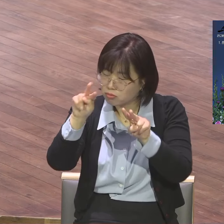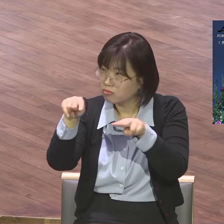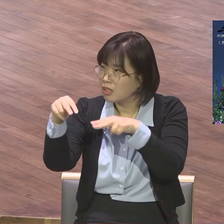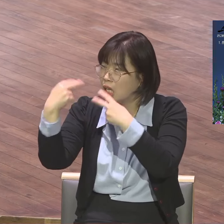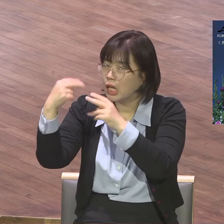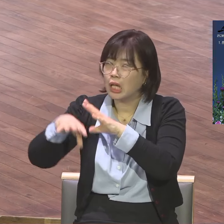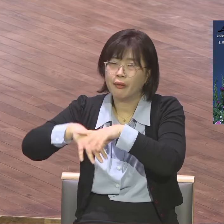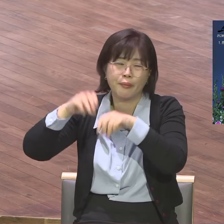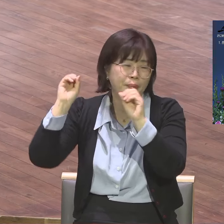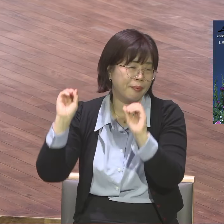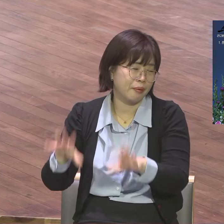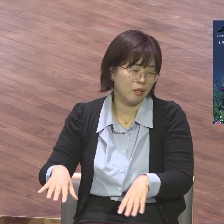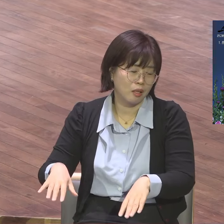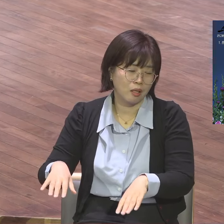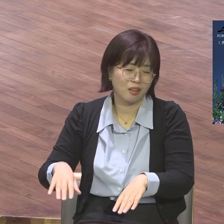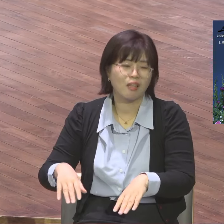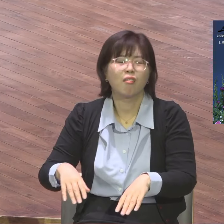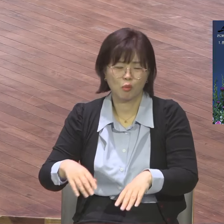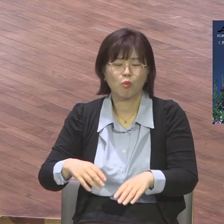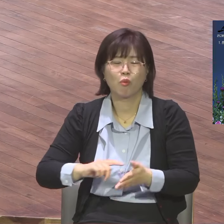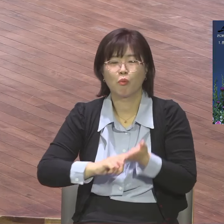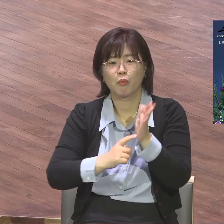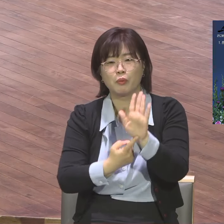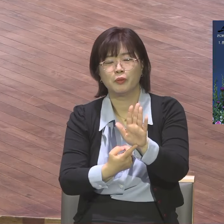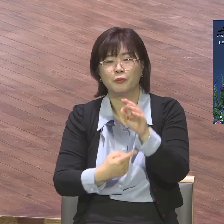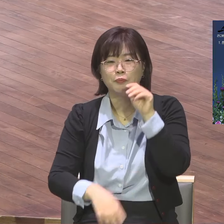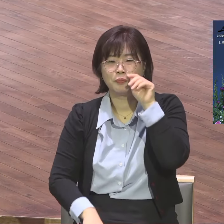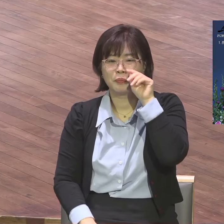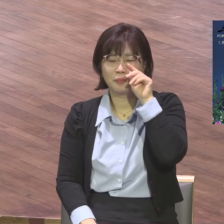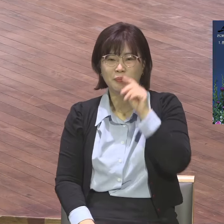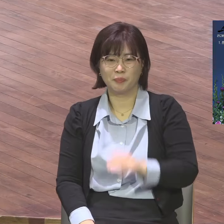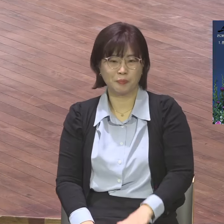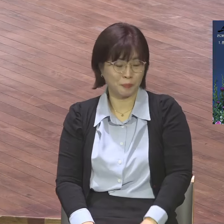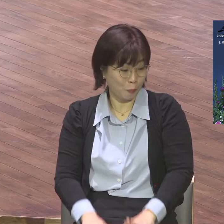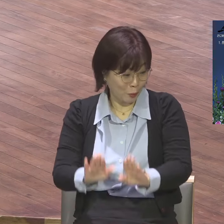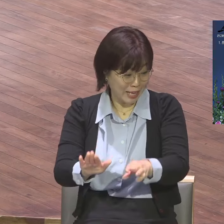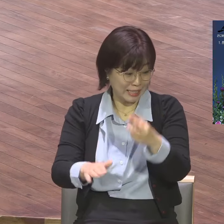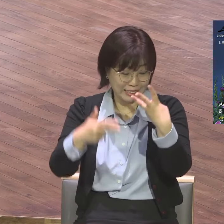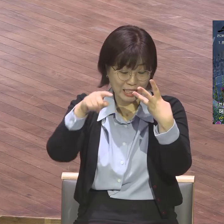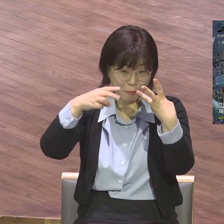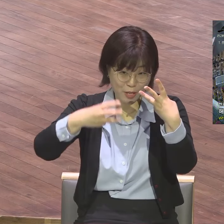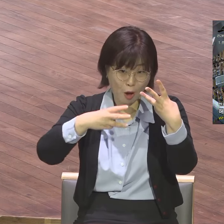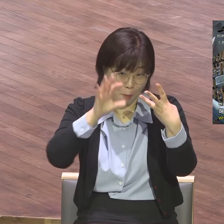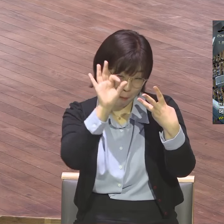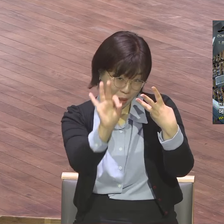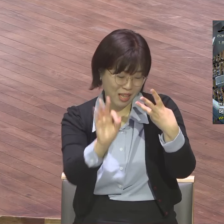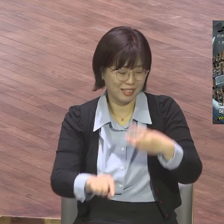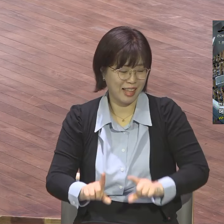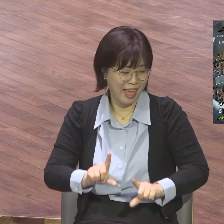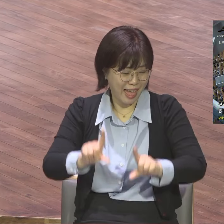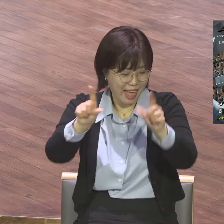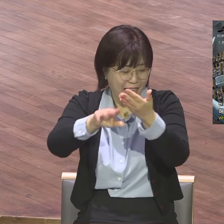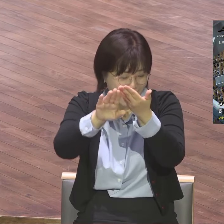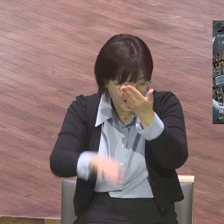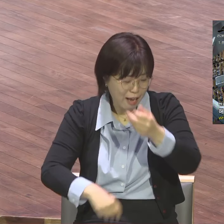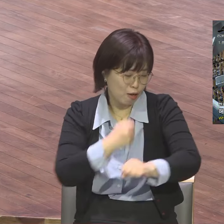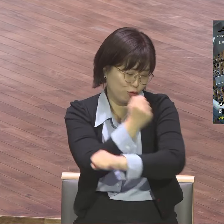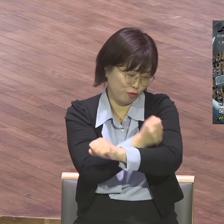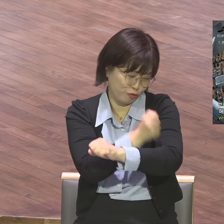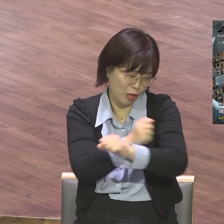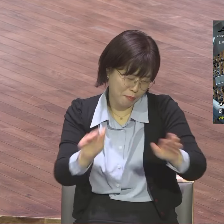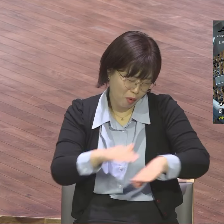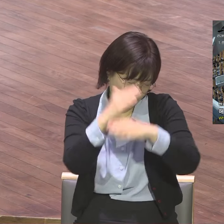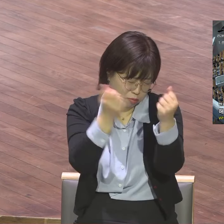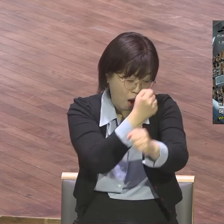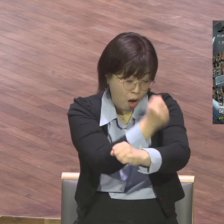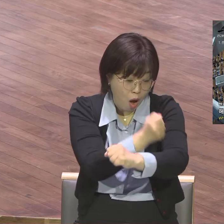가지 중요한 전제 조건이 있다는 사실을 알아야 돼요. 3절입니다. 해 아래에서 수고하는